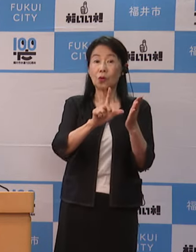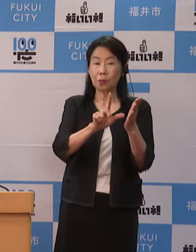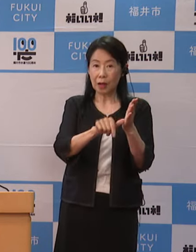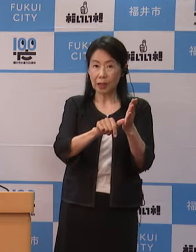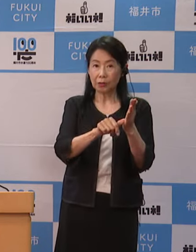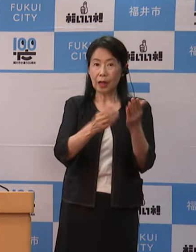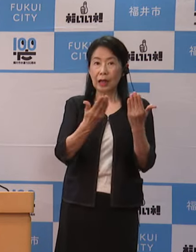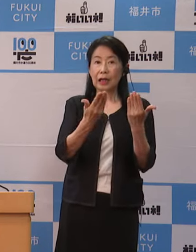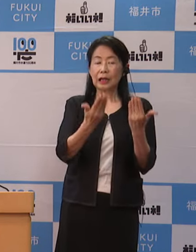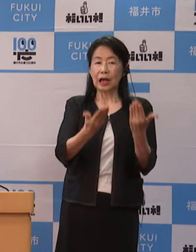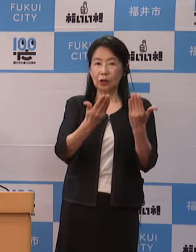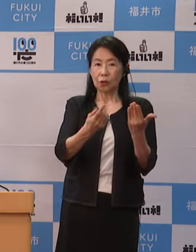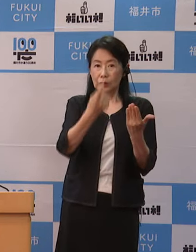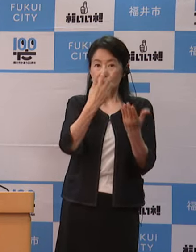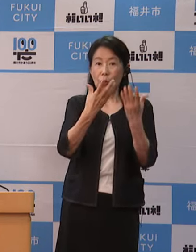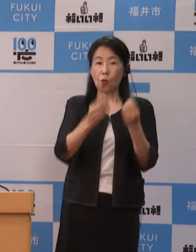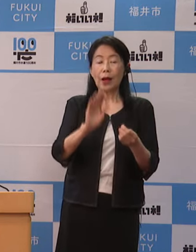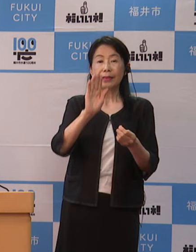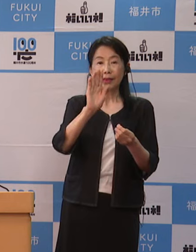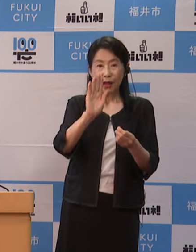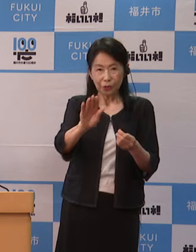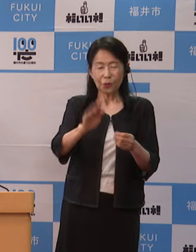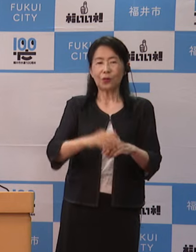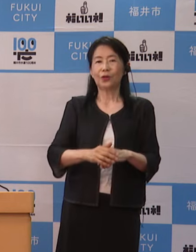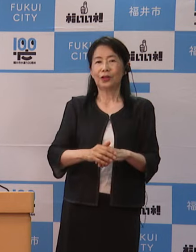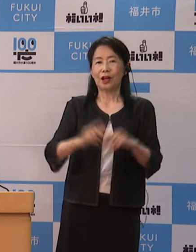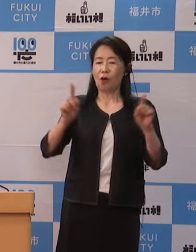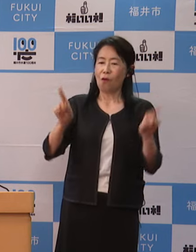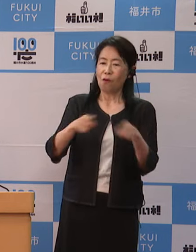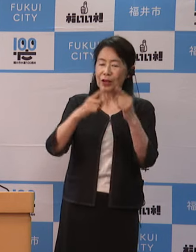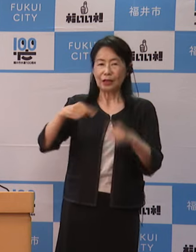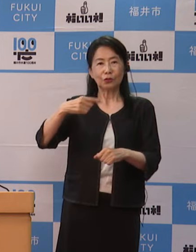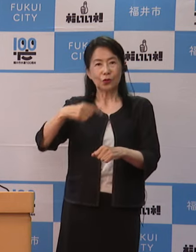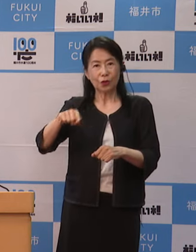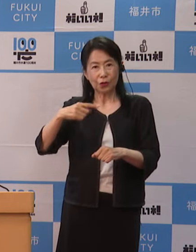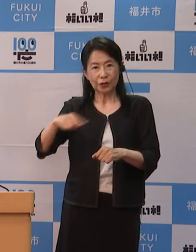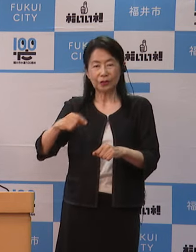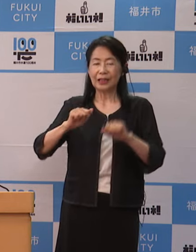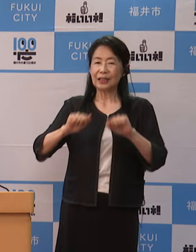ースクールに、例えば音楽の教育